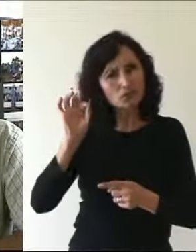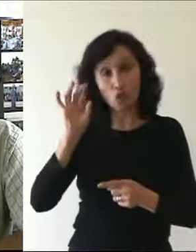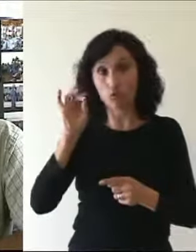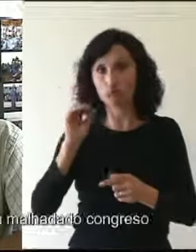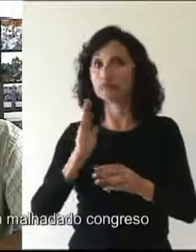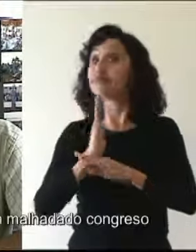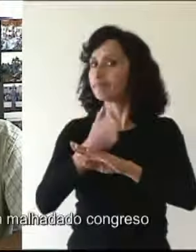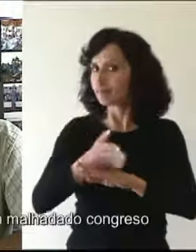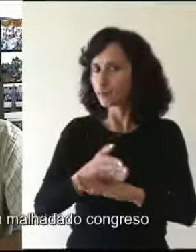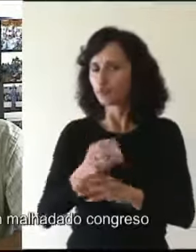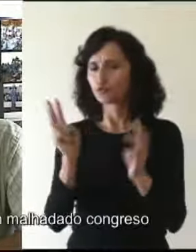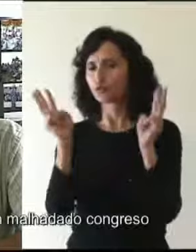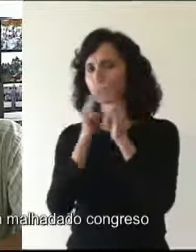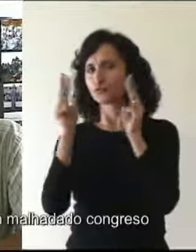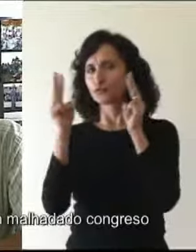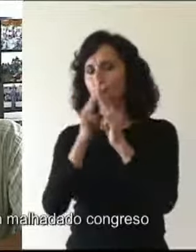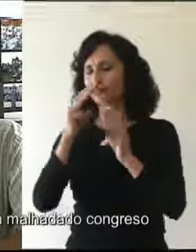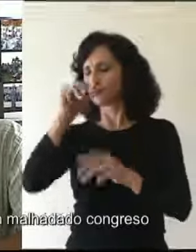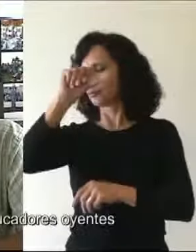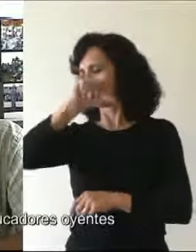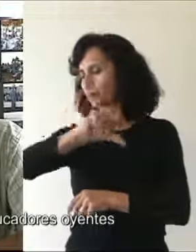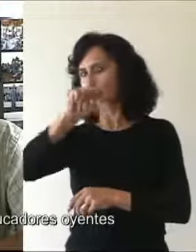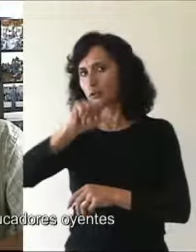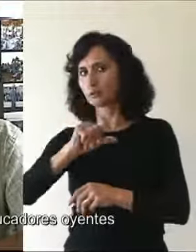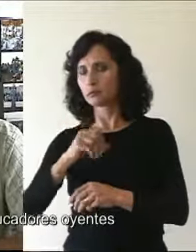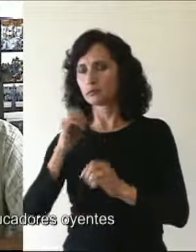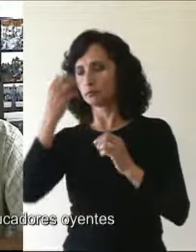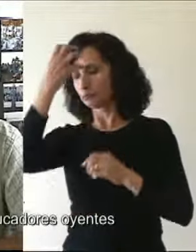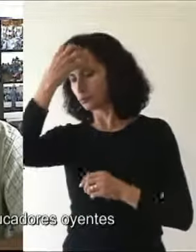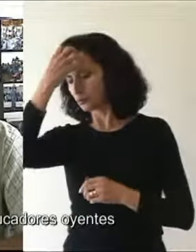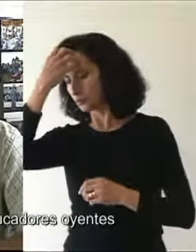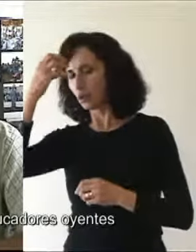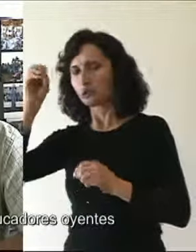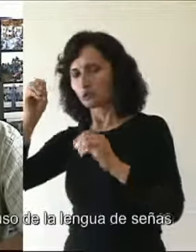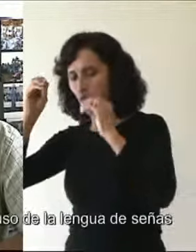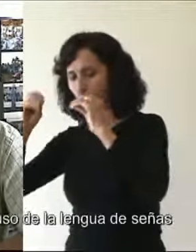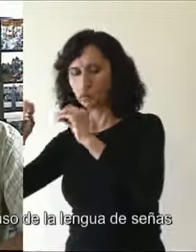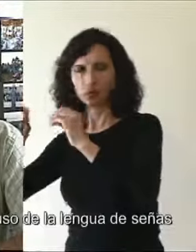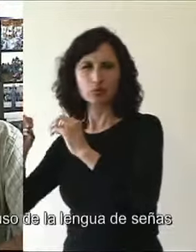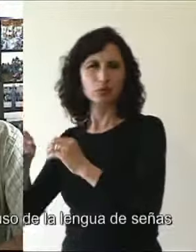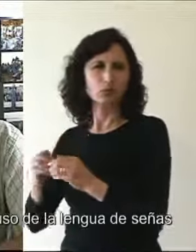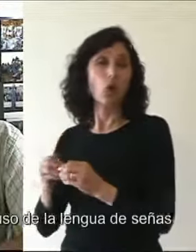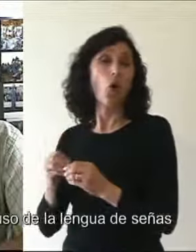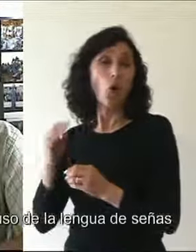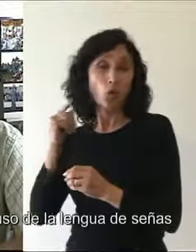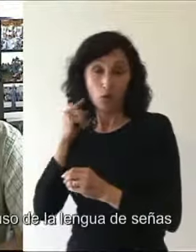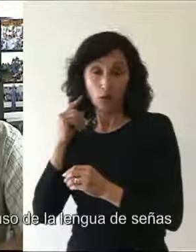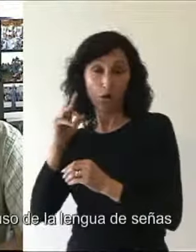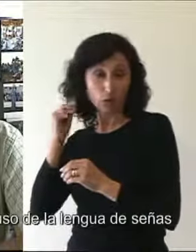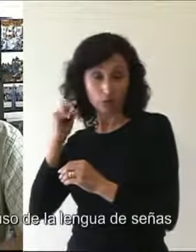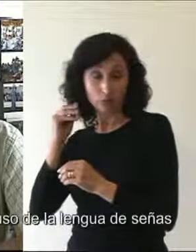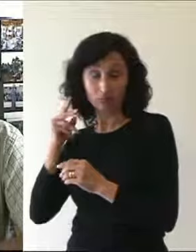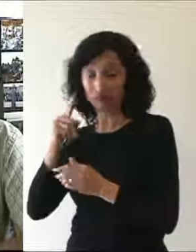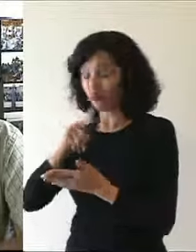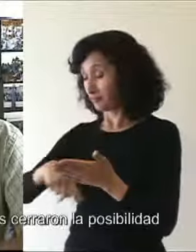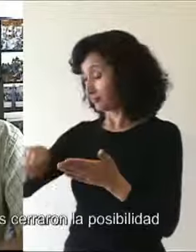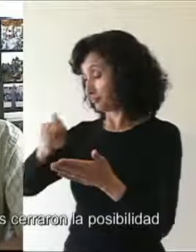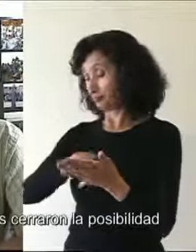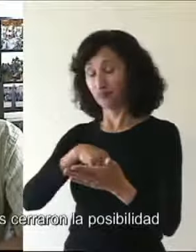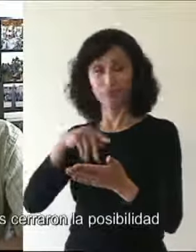1980, a raíz de un malhadado congreso de educadores oyentes, se prohibió el uso de la lengua de